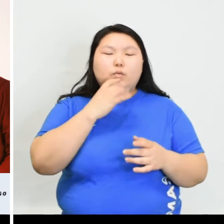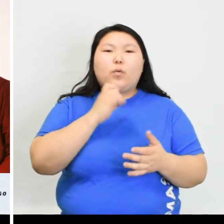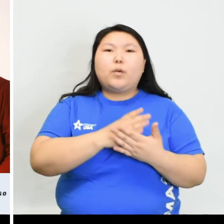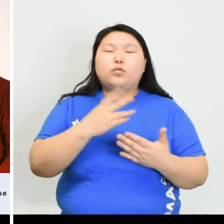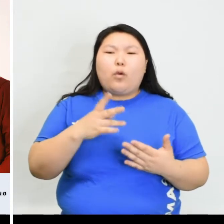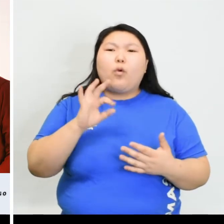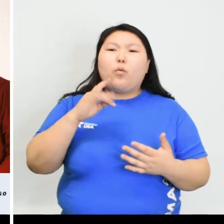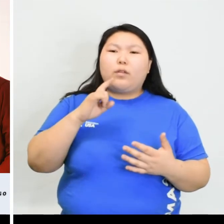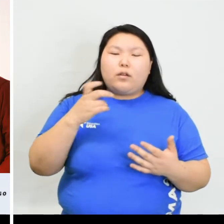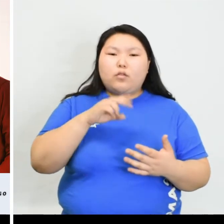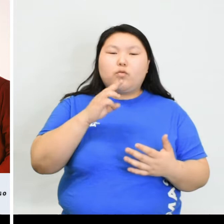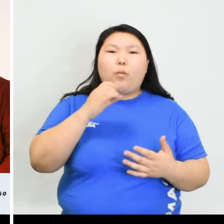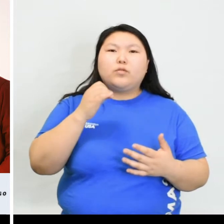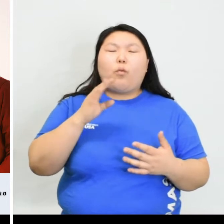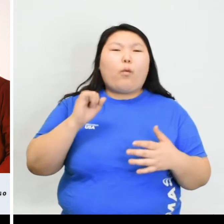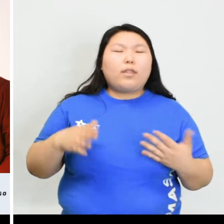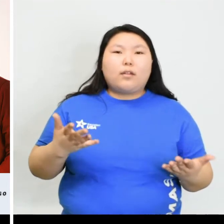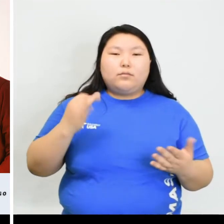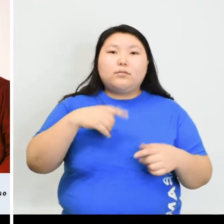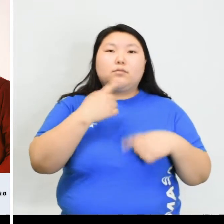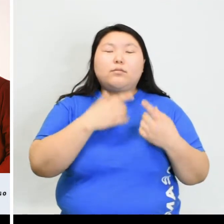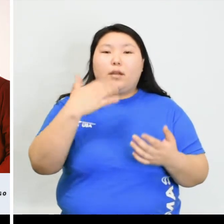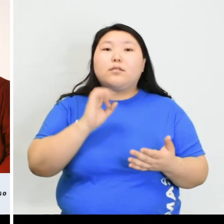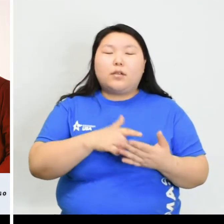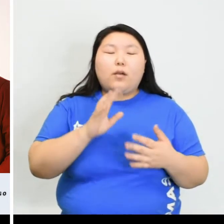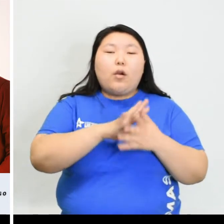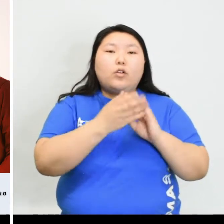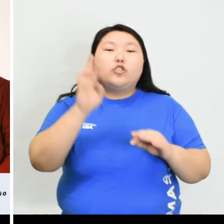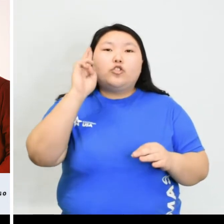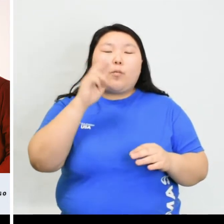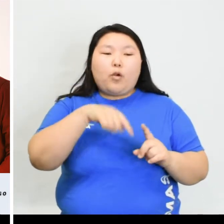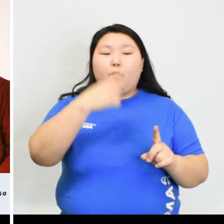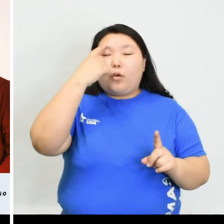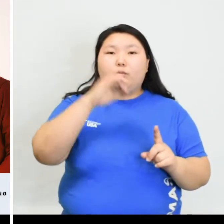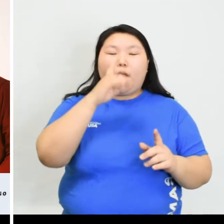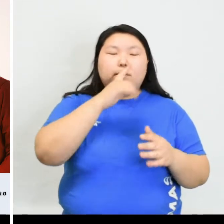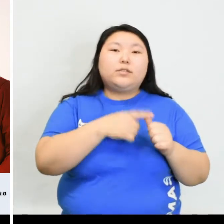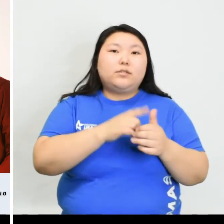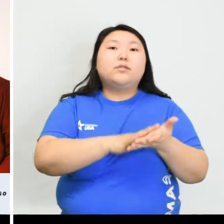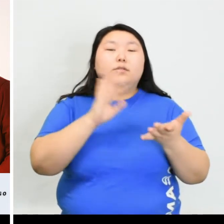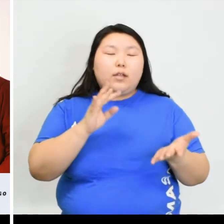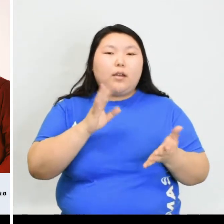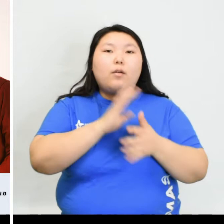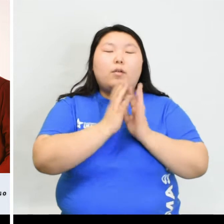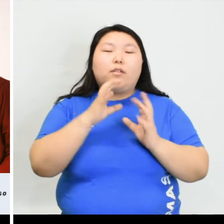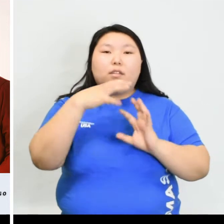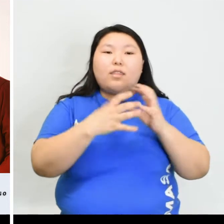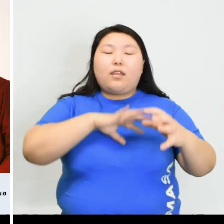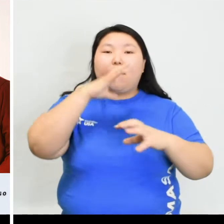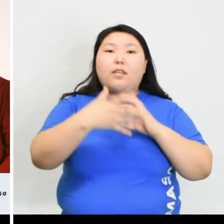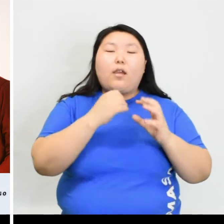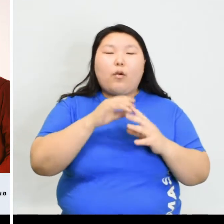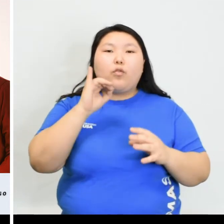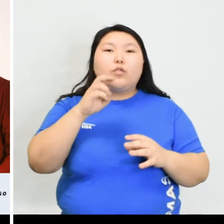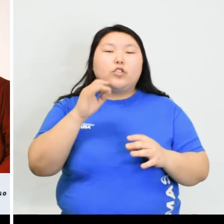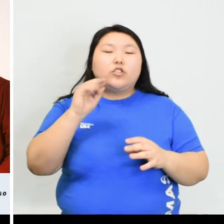нэ Kitsubashi what гэсэн байдлаар явдаг шээ таасууд. Гэхдээ бол Япон Монголд бол тэр чинь айгүй нэртэй. Гэхдээ тий дэлхийн даяар бол University of